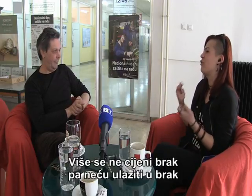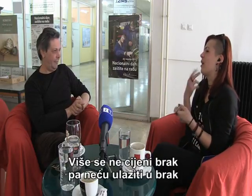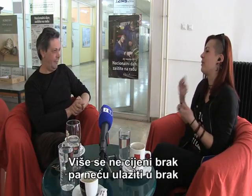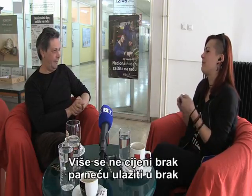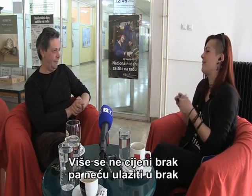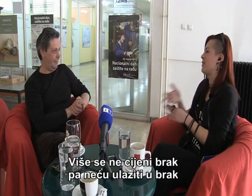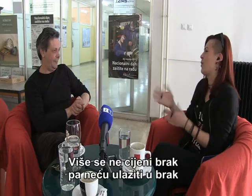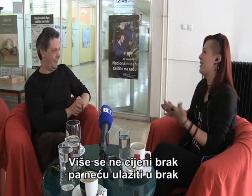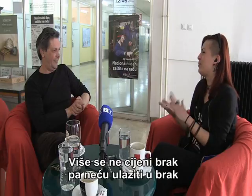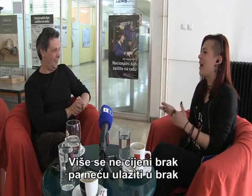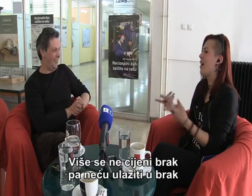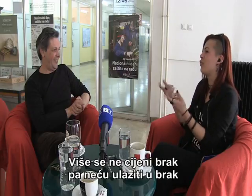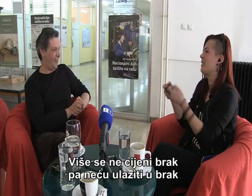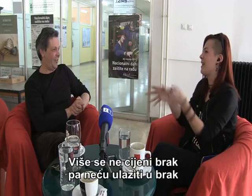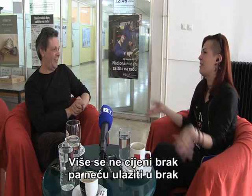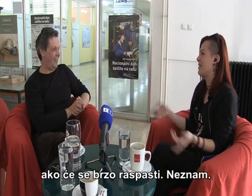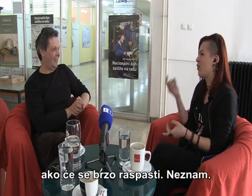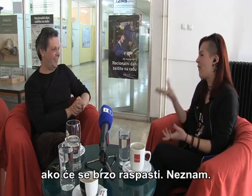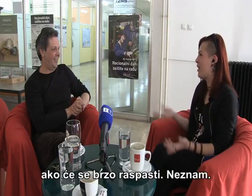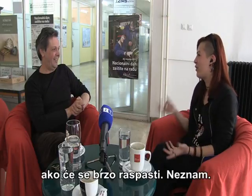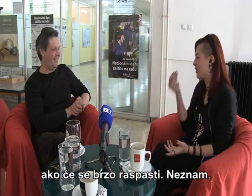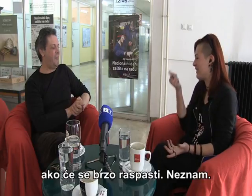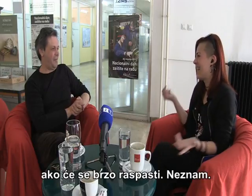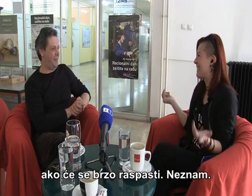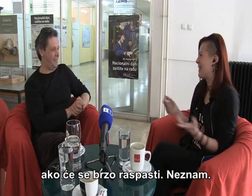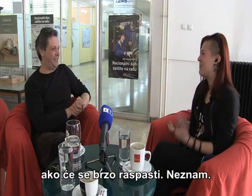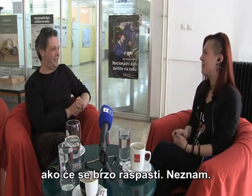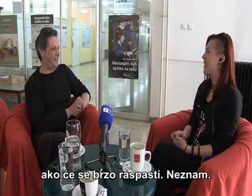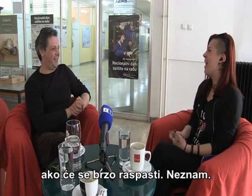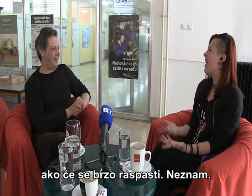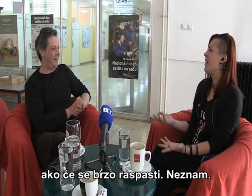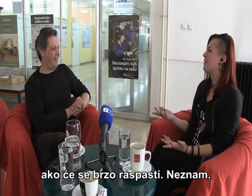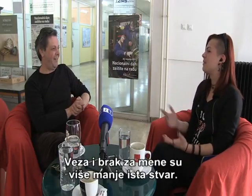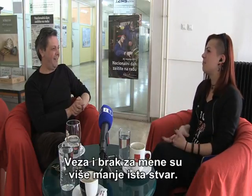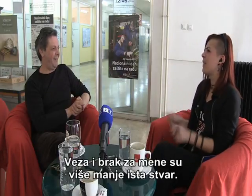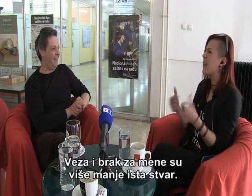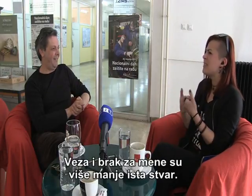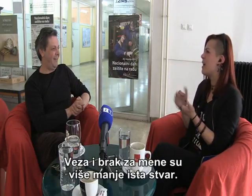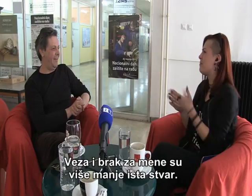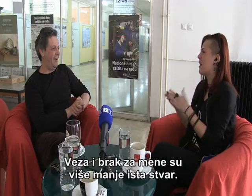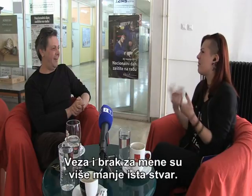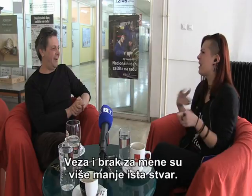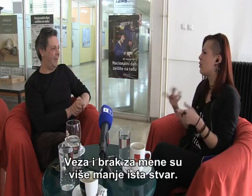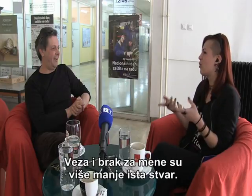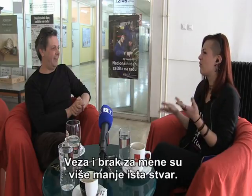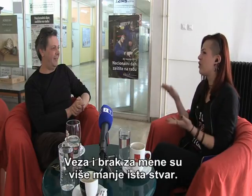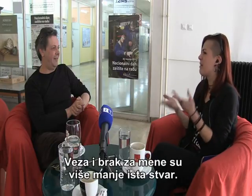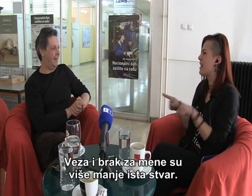ja onda pet ulaču. Prav ako ćete rastati ovako, besta. A besta i prav, meni je to više manje